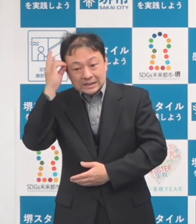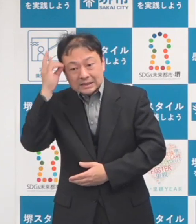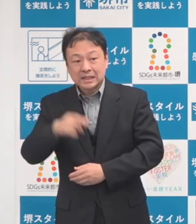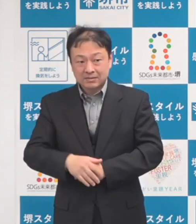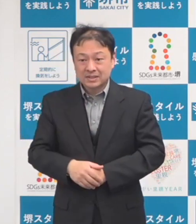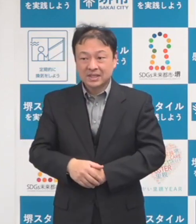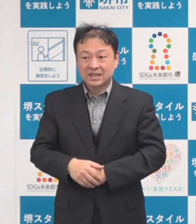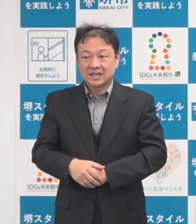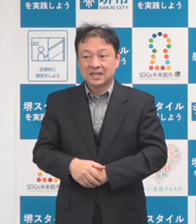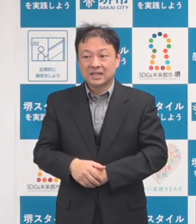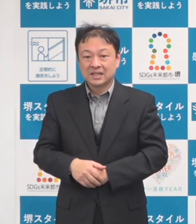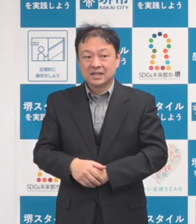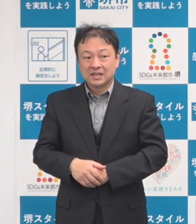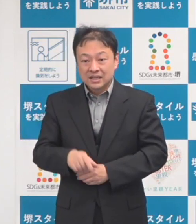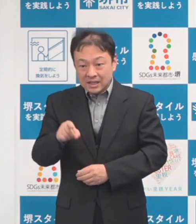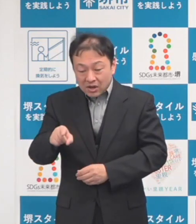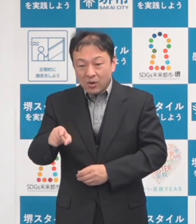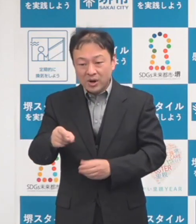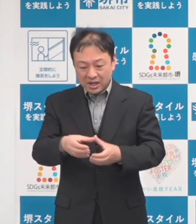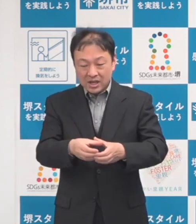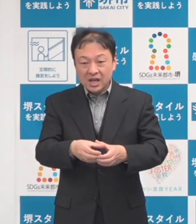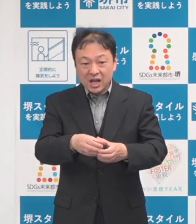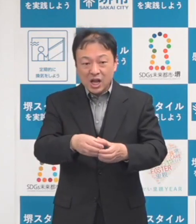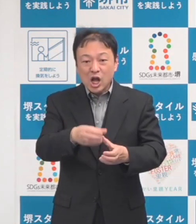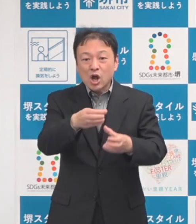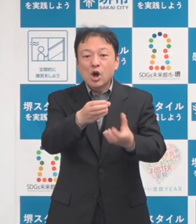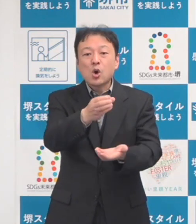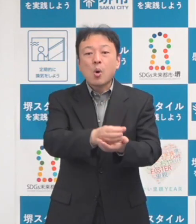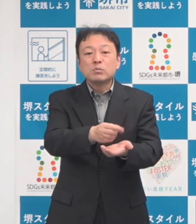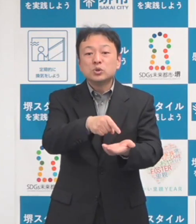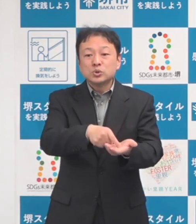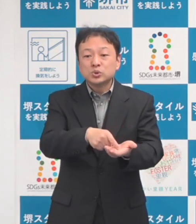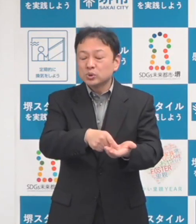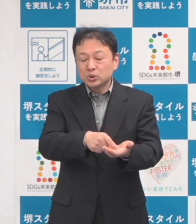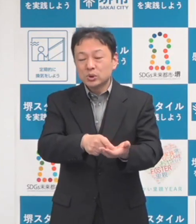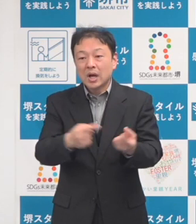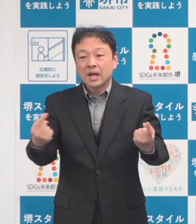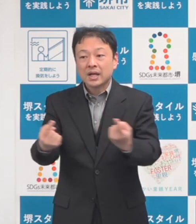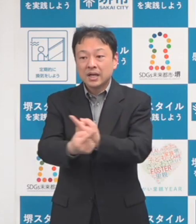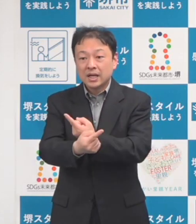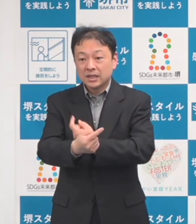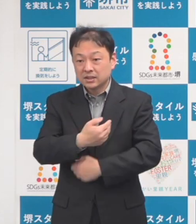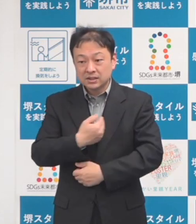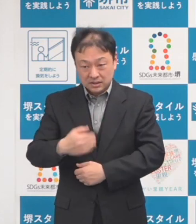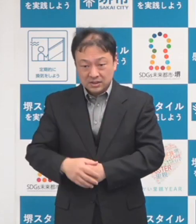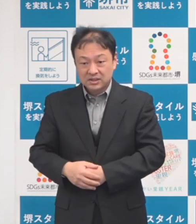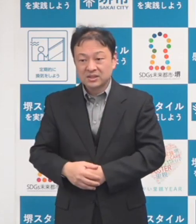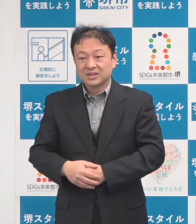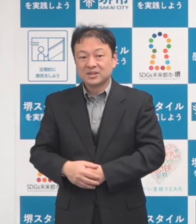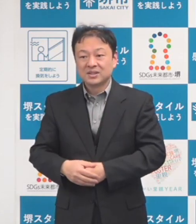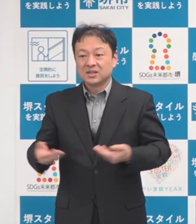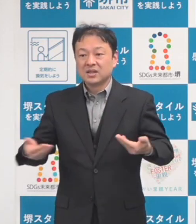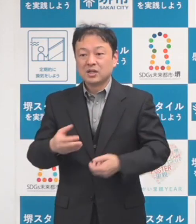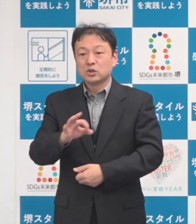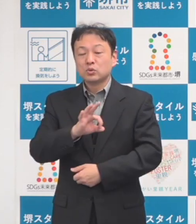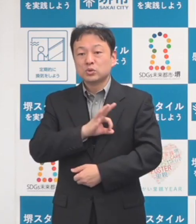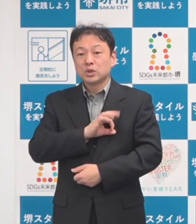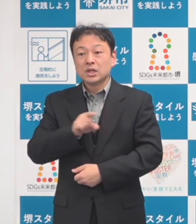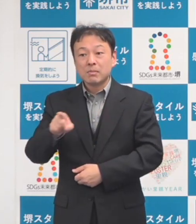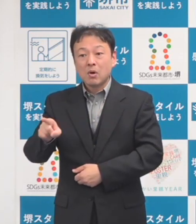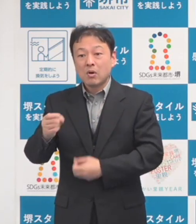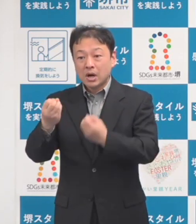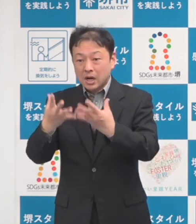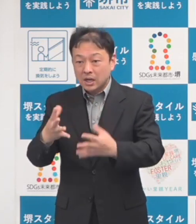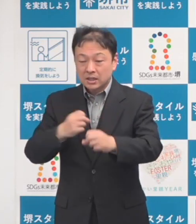毎週捨てて変えてるみたいですし、まあ職員さんも洗ったりということもあるん